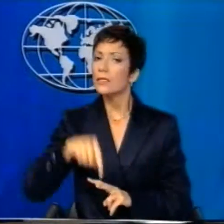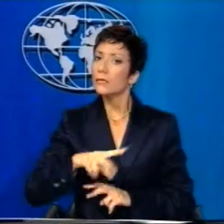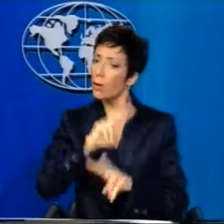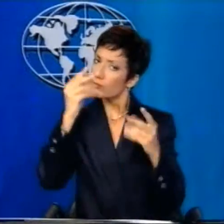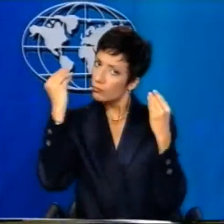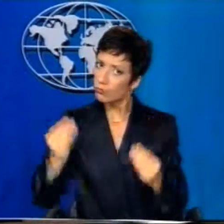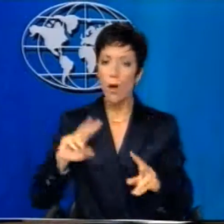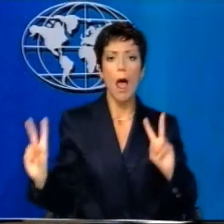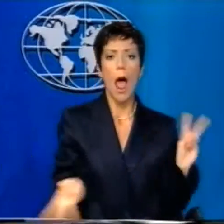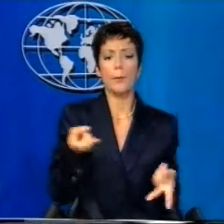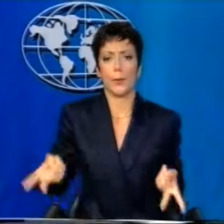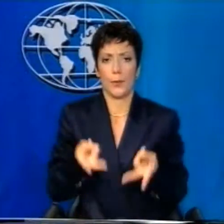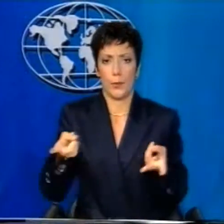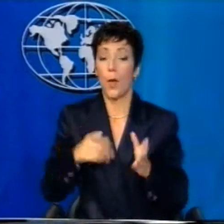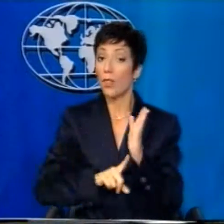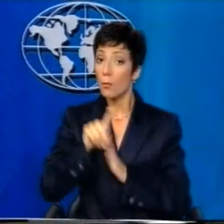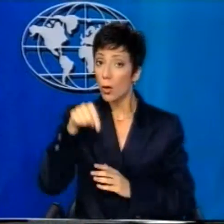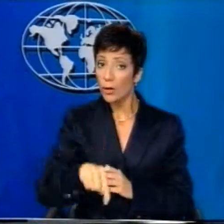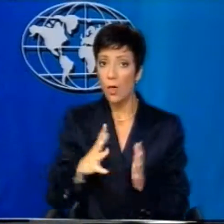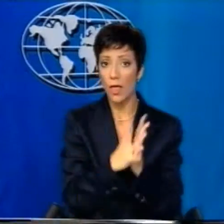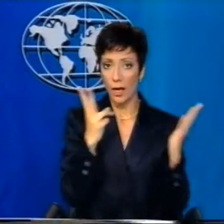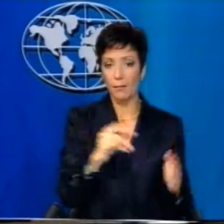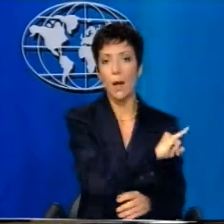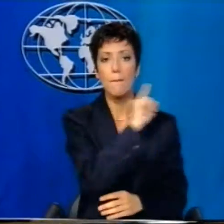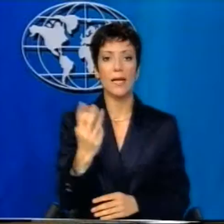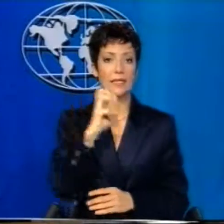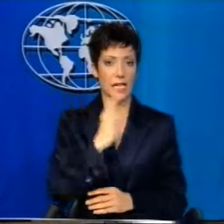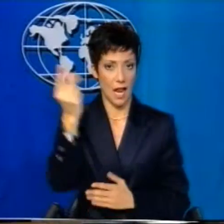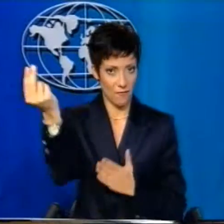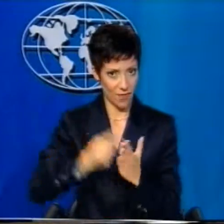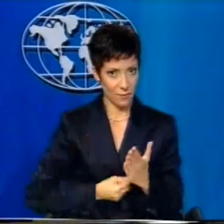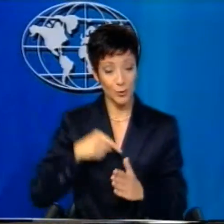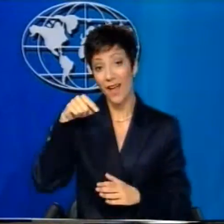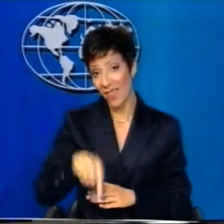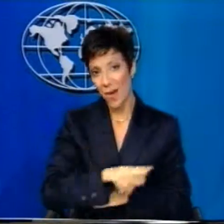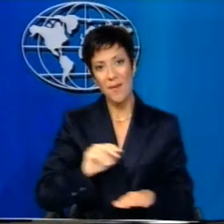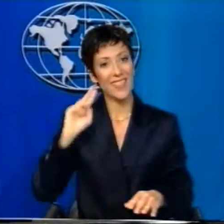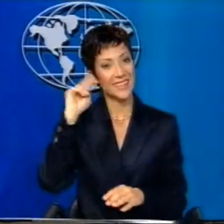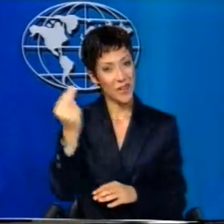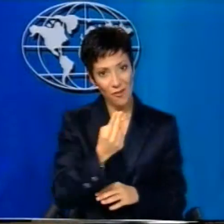πνέουν ασθενείς και η θερμοκρασία θα κυμανθεί από 17 έως 31 βαθμούς Κελσίου. Εδώ ολοκληρώθηκε